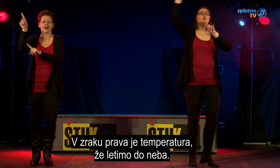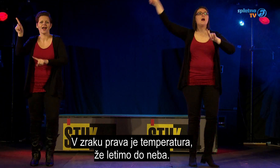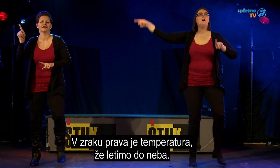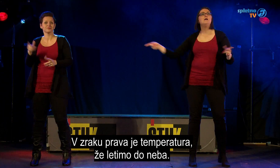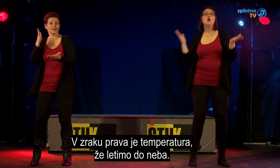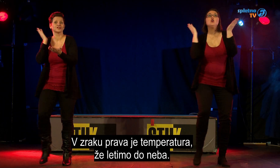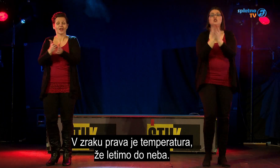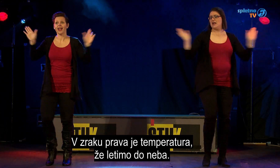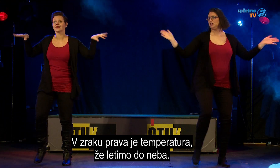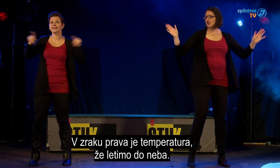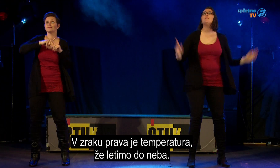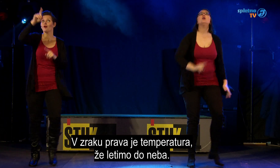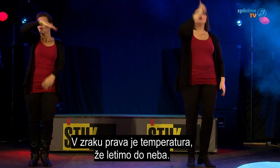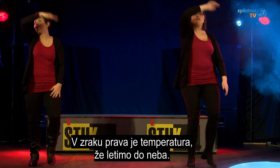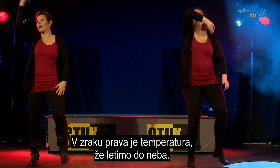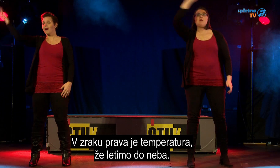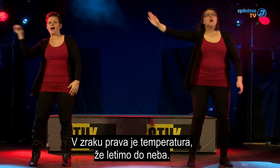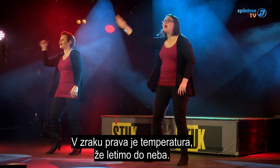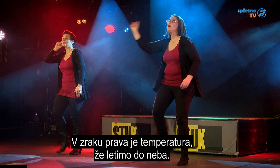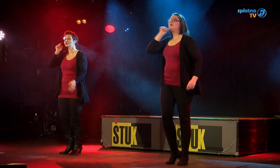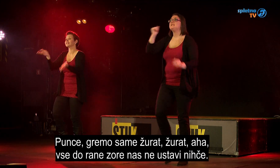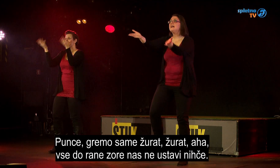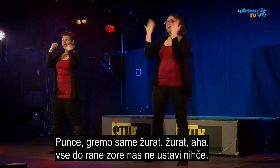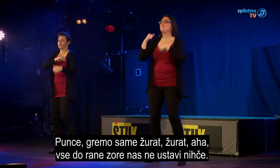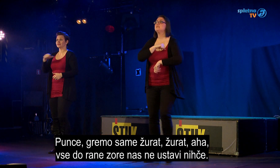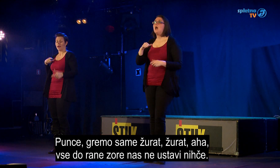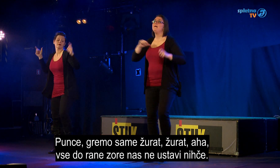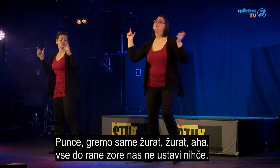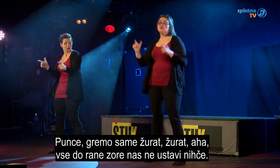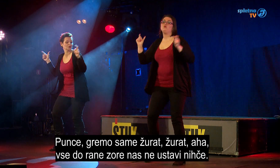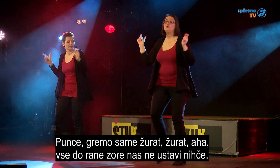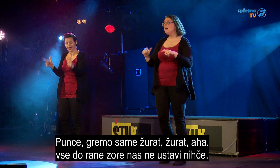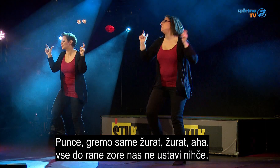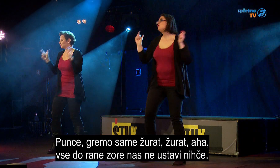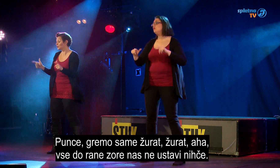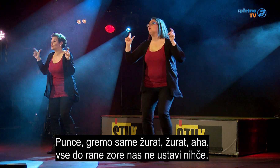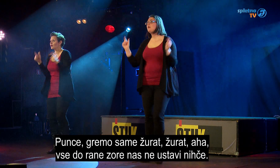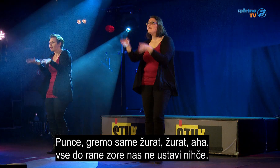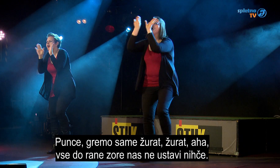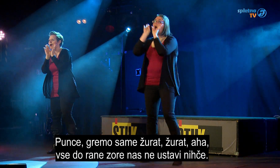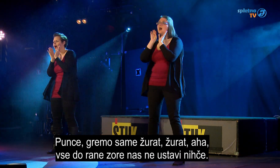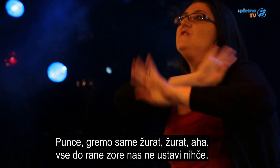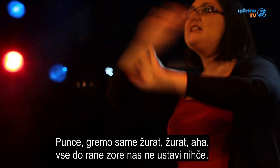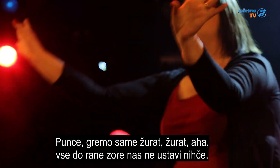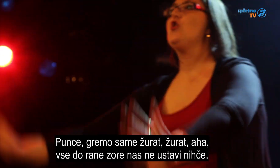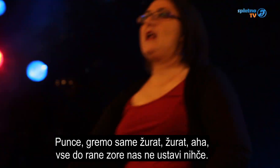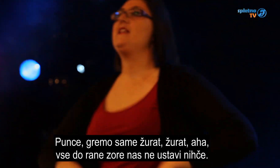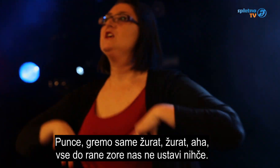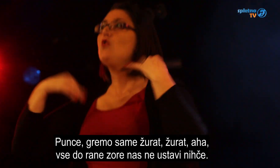temperatura. Že letimo do neba, punce gremo same žura, žura, aha.